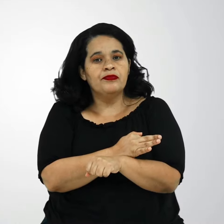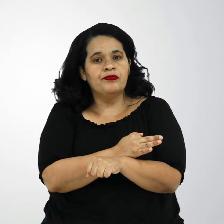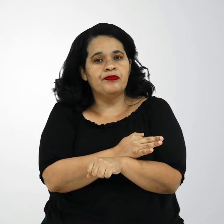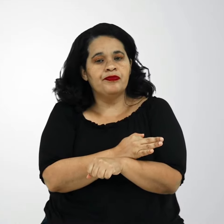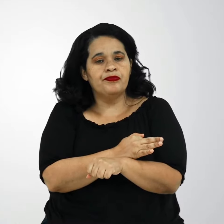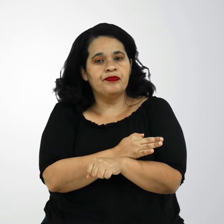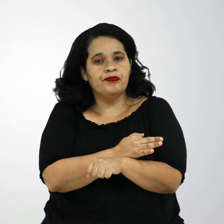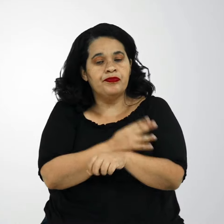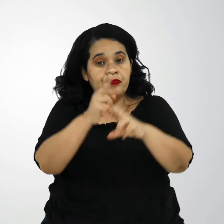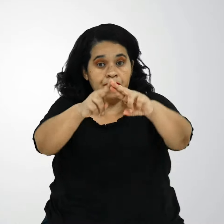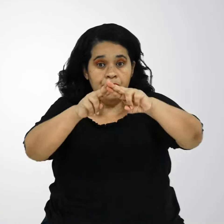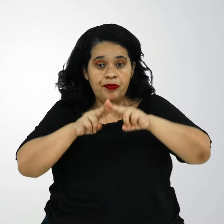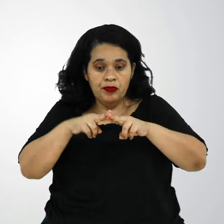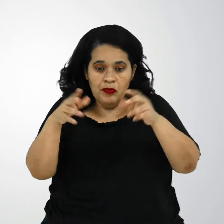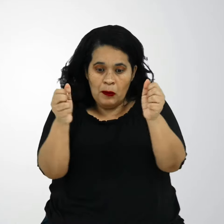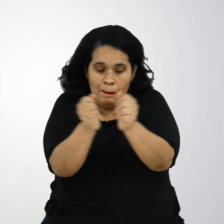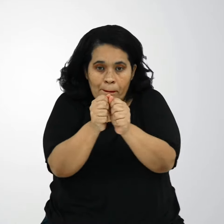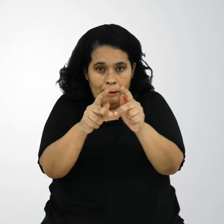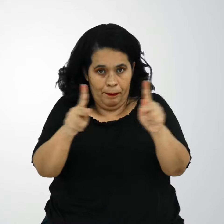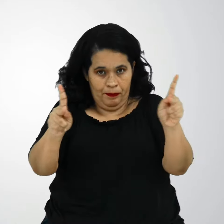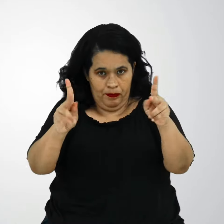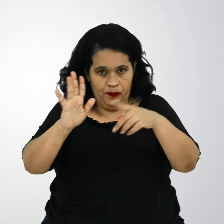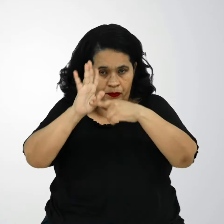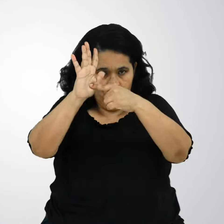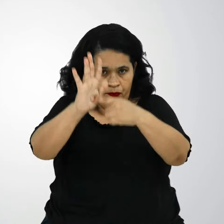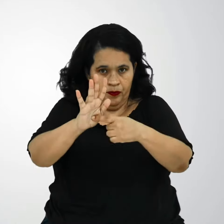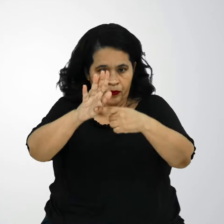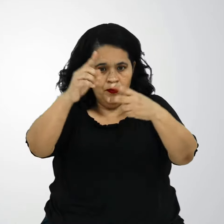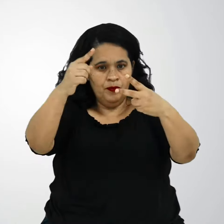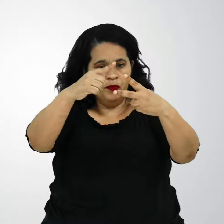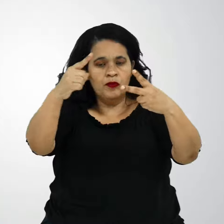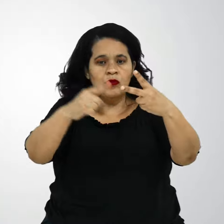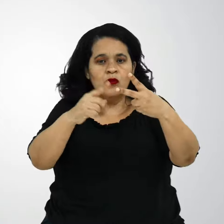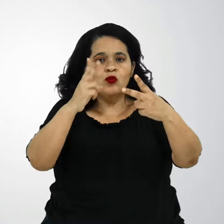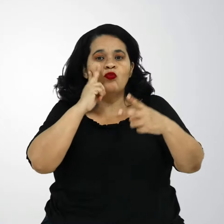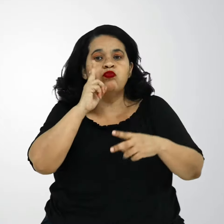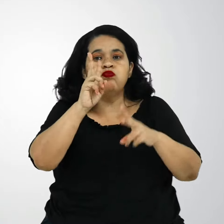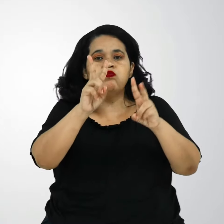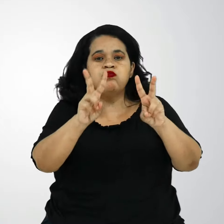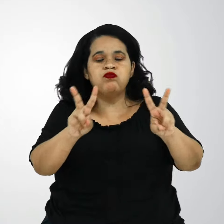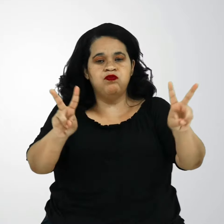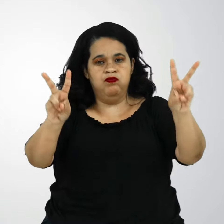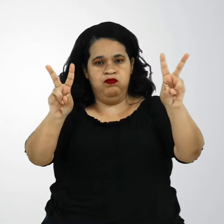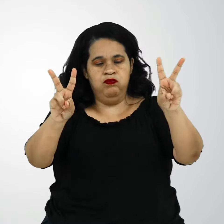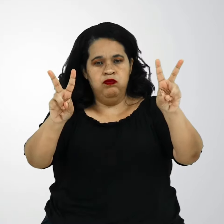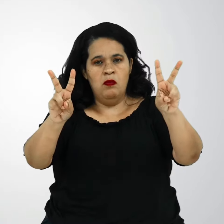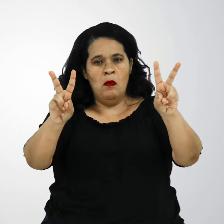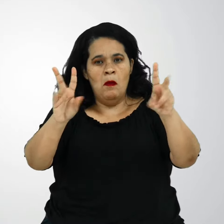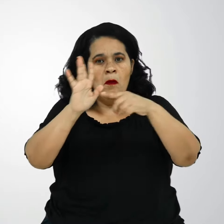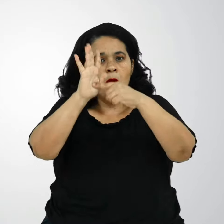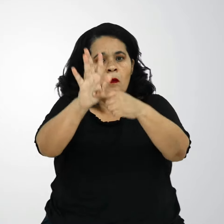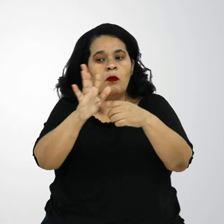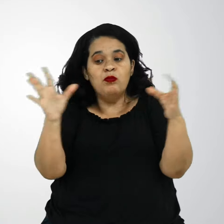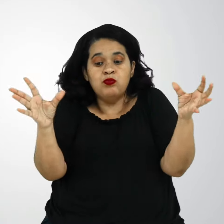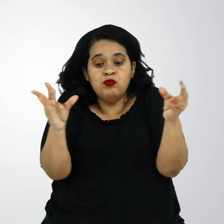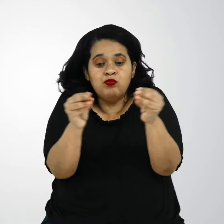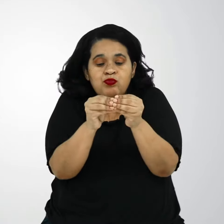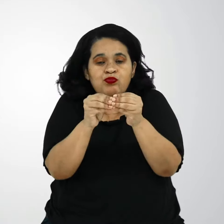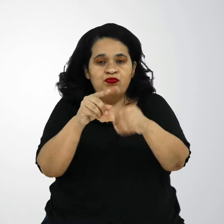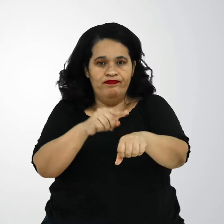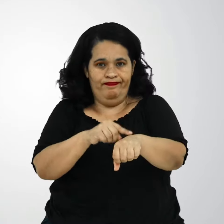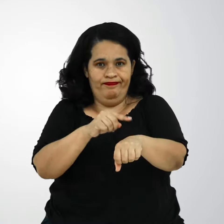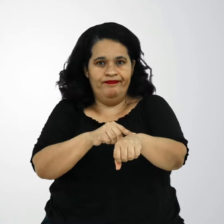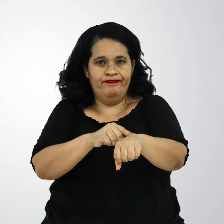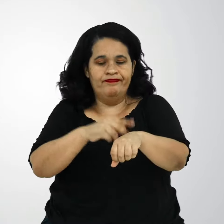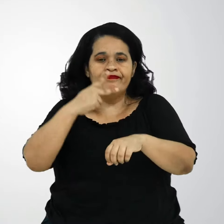na profecia lá do Apocalipse, quando fala das duas testemunhas, vai falar lá sobre esse abreviamento do tempo, na profecia